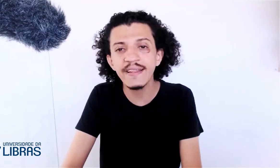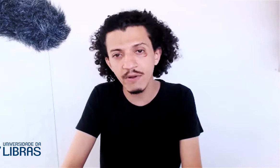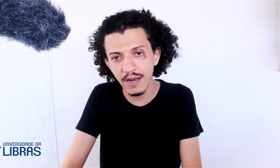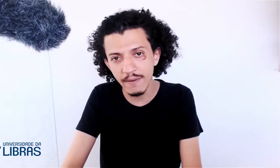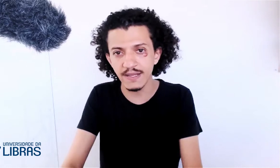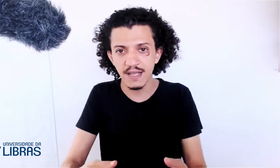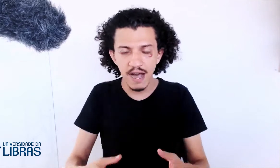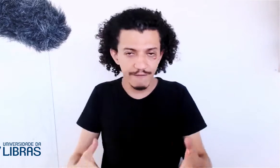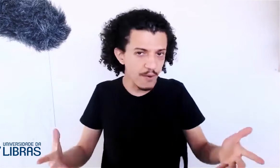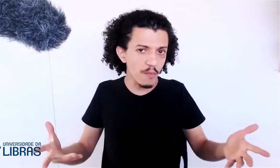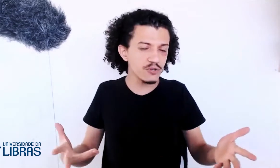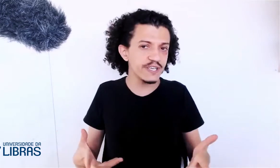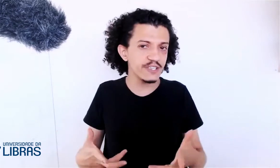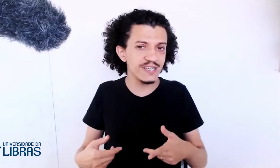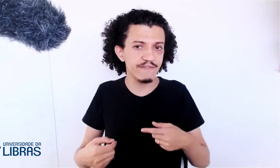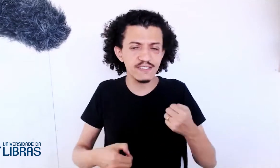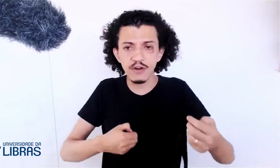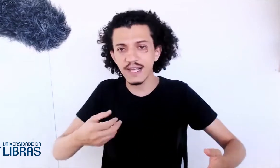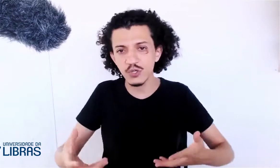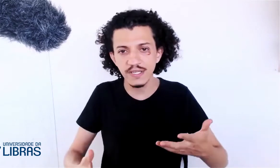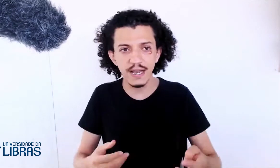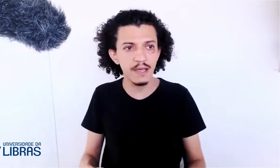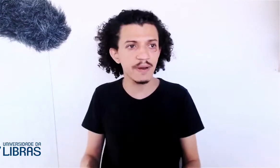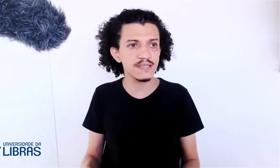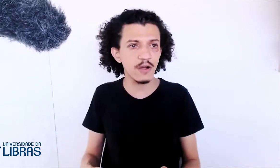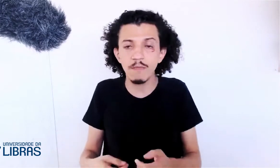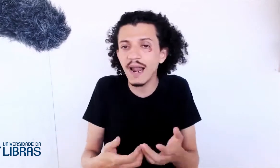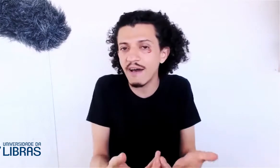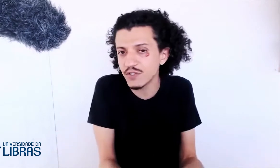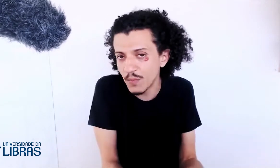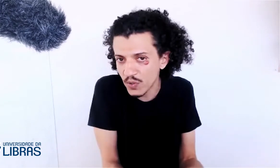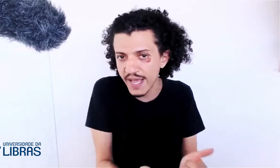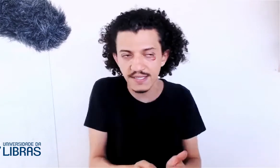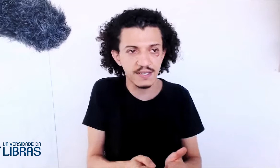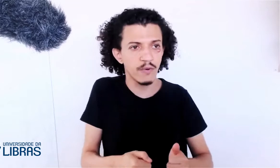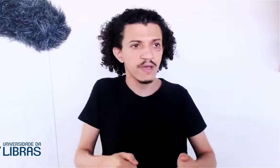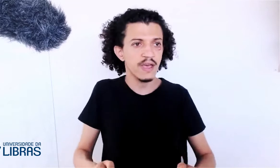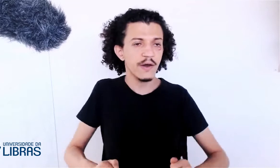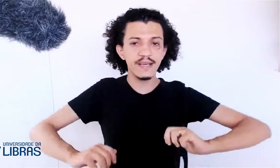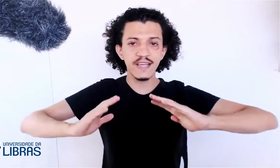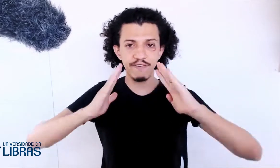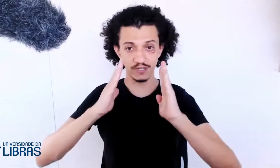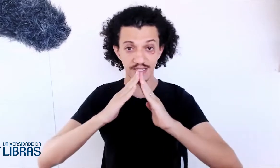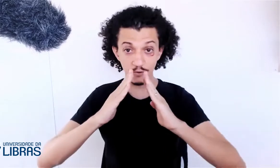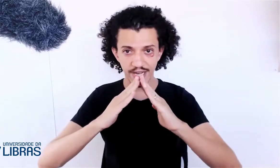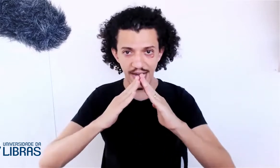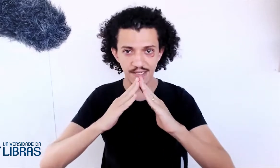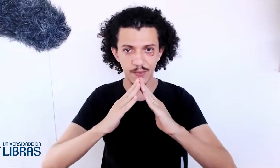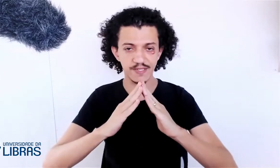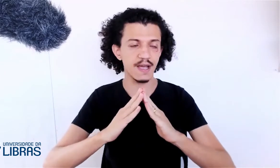aprendendo a Libras, a forma como eu tinha de fazer anotações da Libras era com palavras do português. Então, eu ia escrever o sinal de casa, por